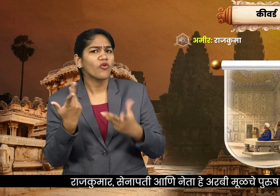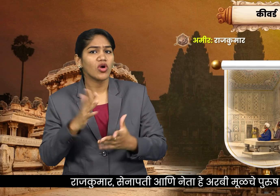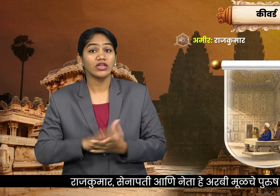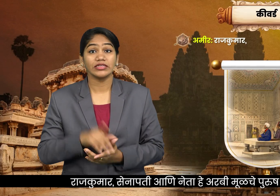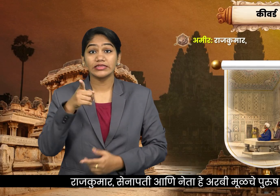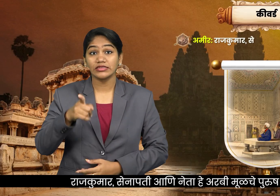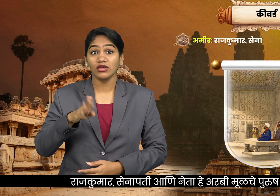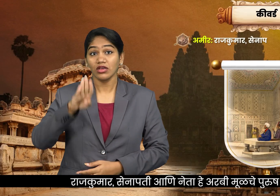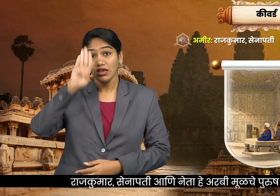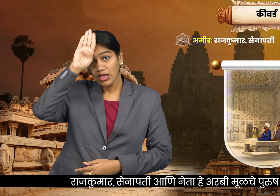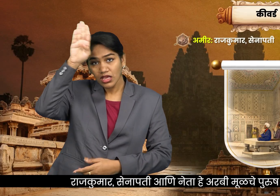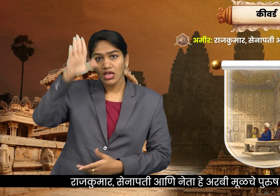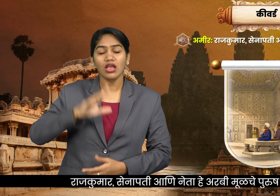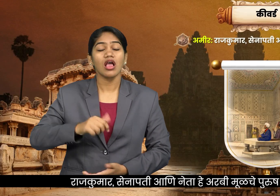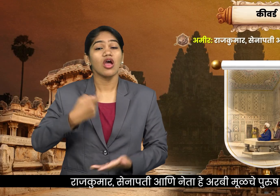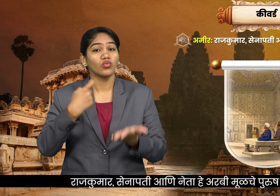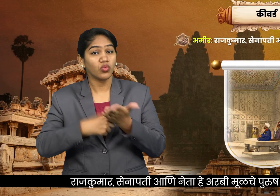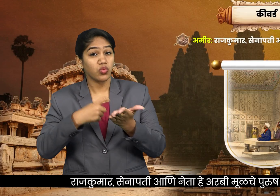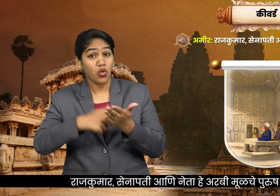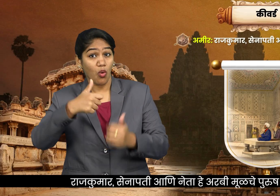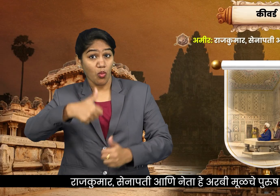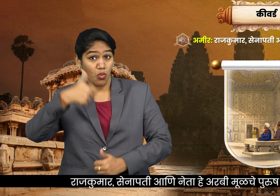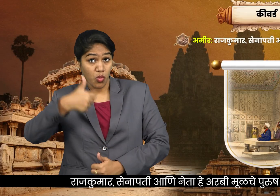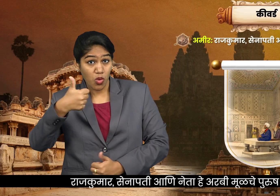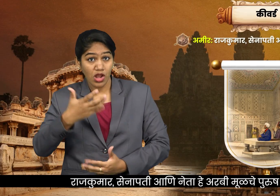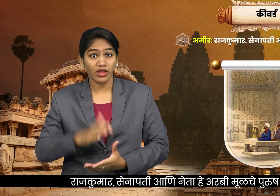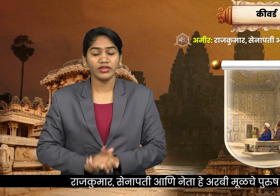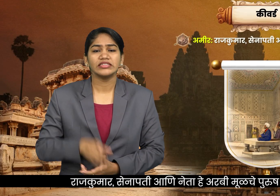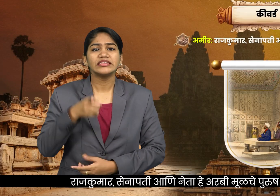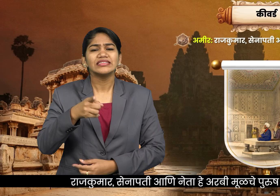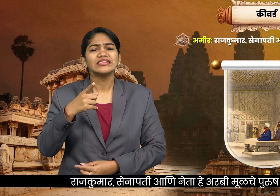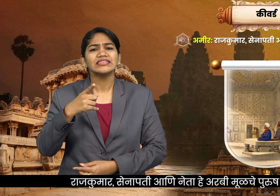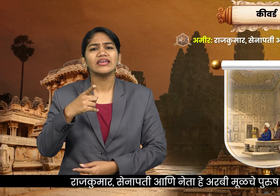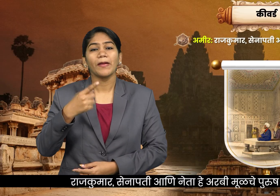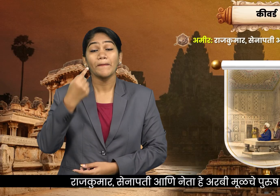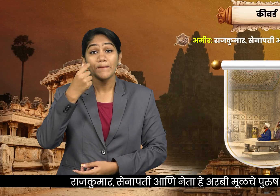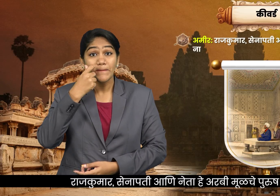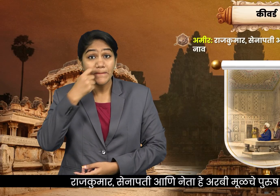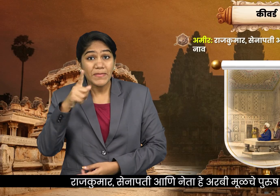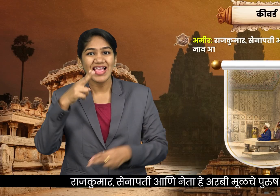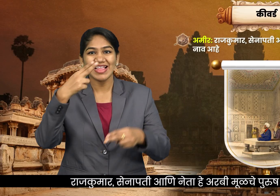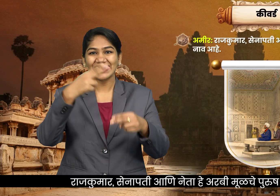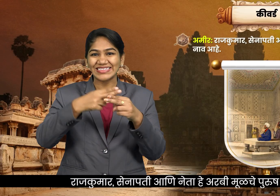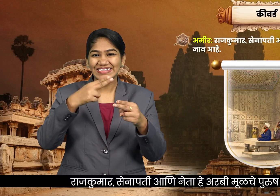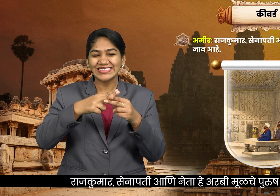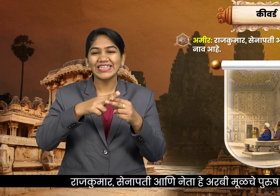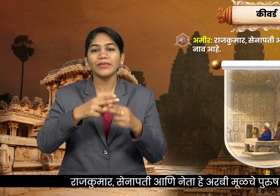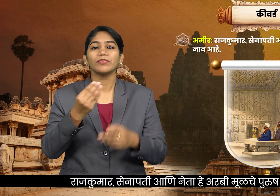राजकुमार, सेनापती आणि नेता हे अरबी मुठचे पुरुष नाव आहे.